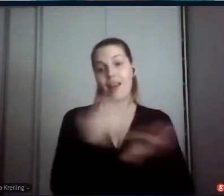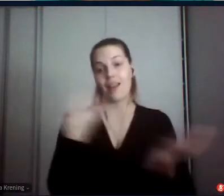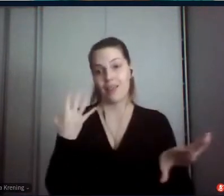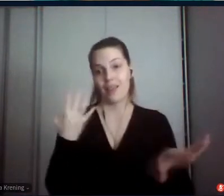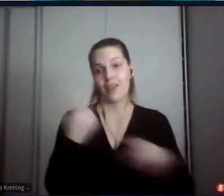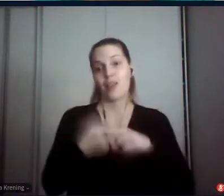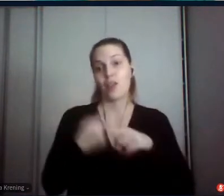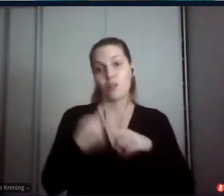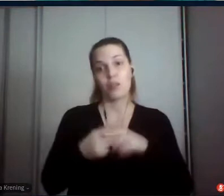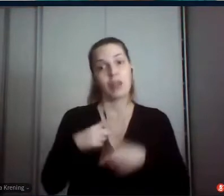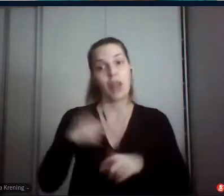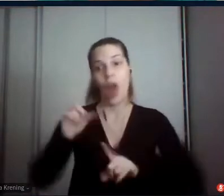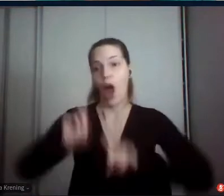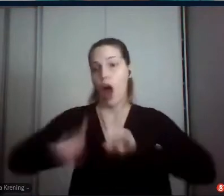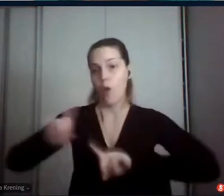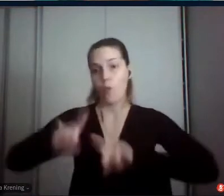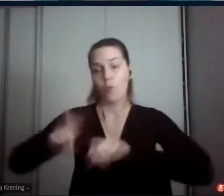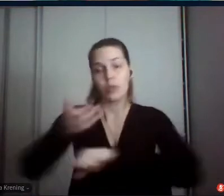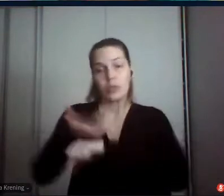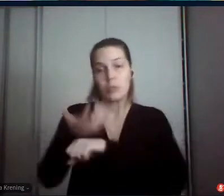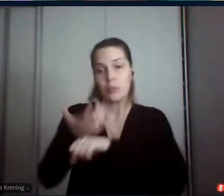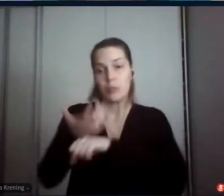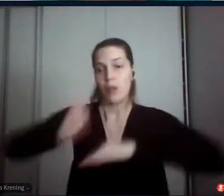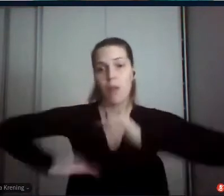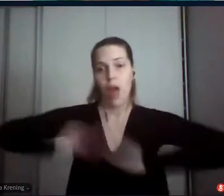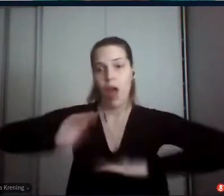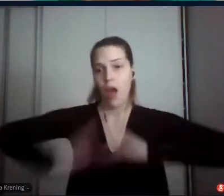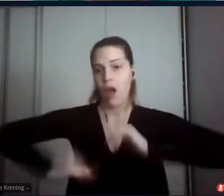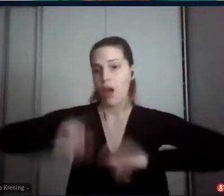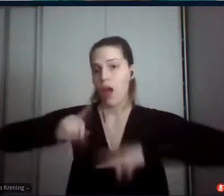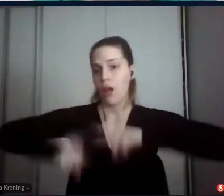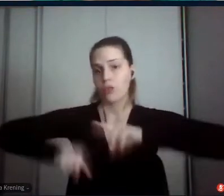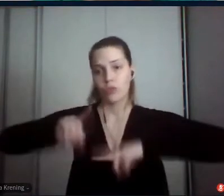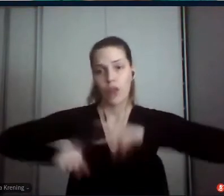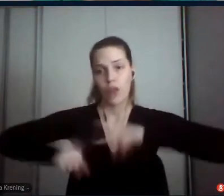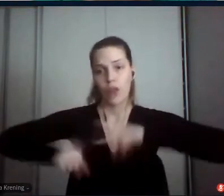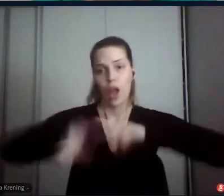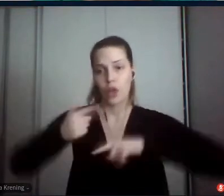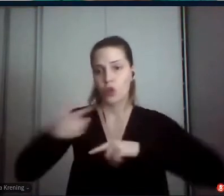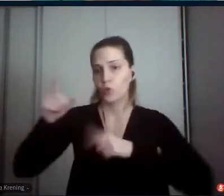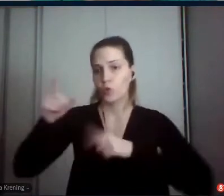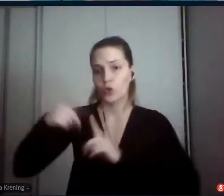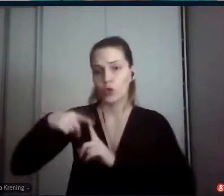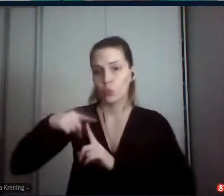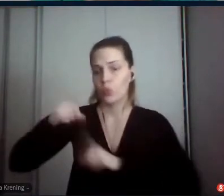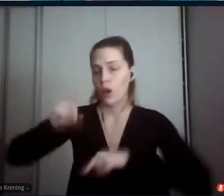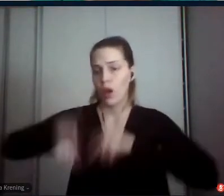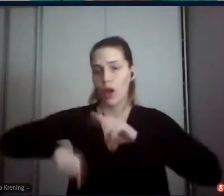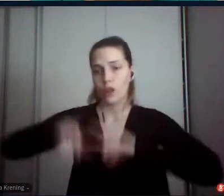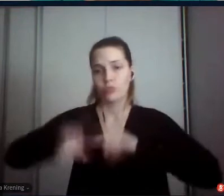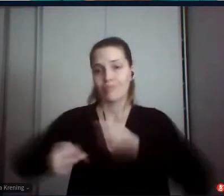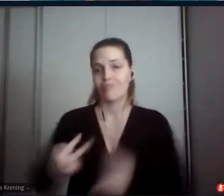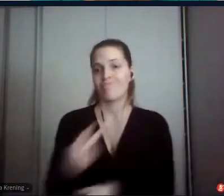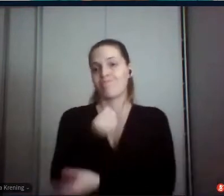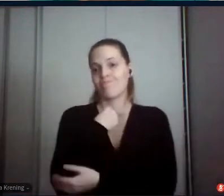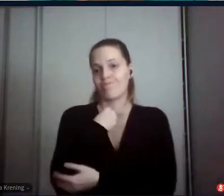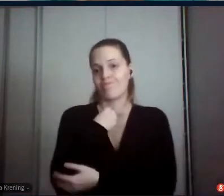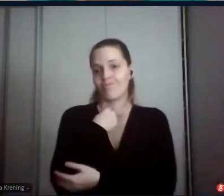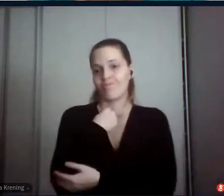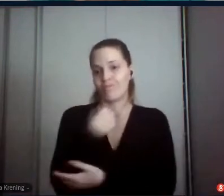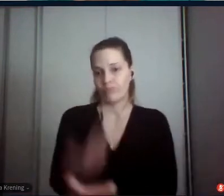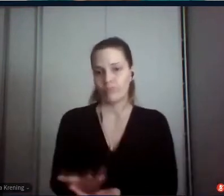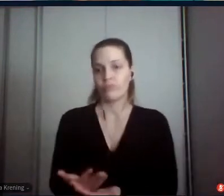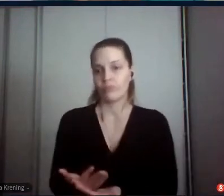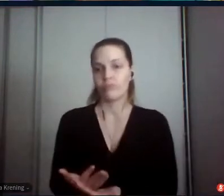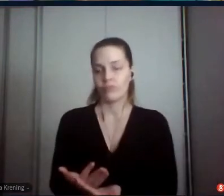têm atividades práticas e outras atividades que não vão se adequar à modalidade, que não vão poder ser, então,